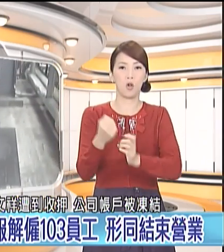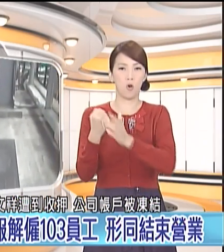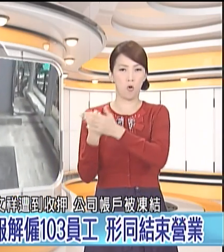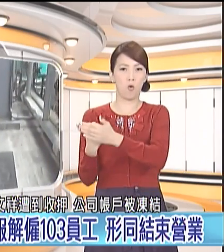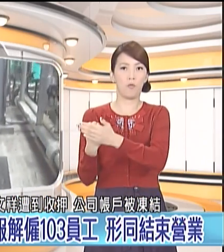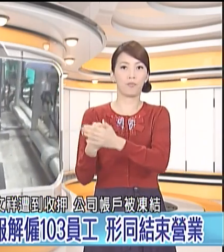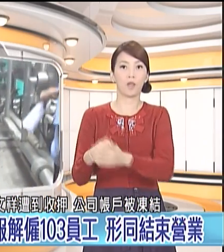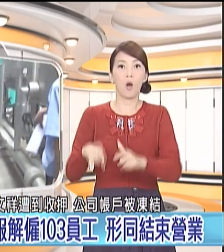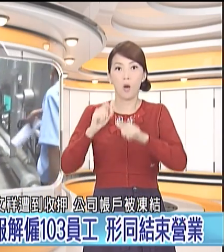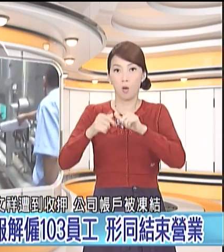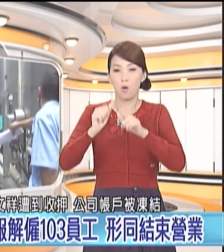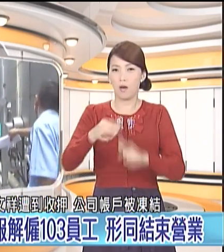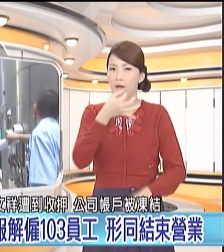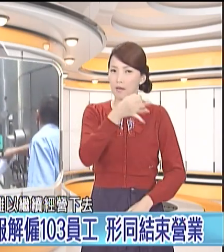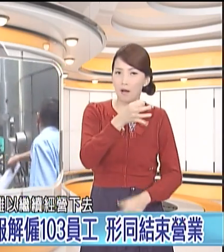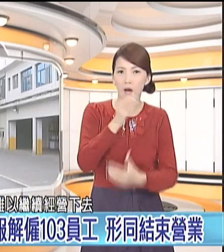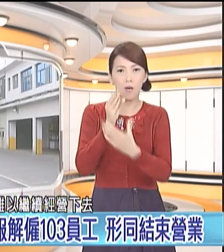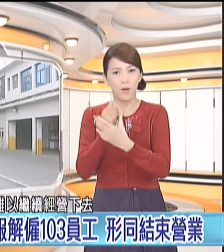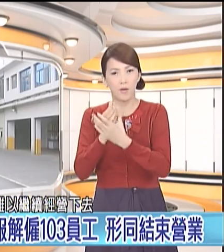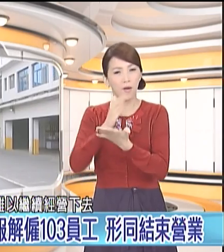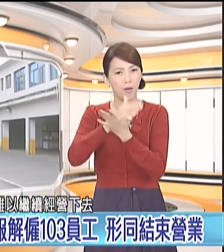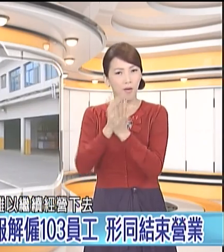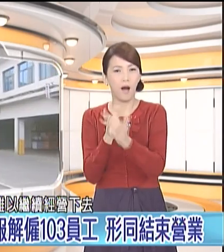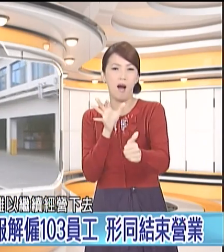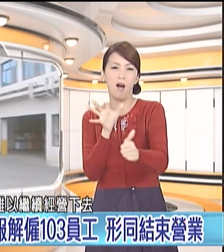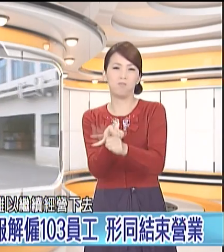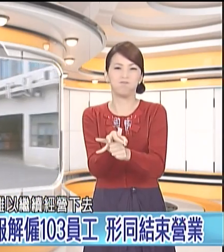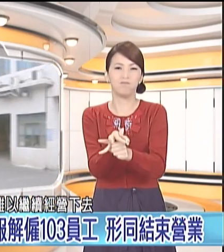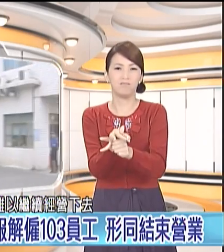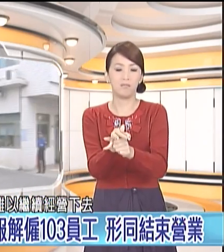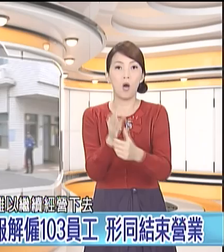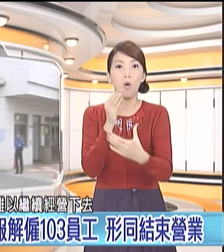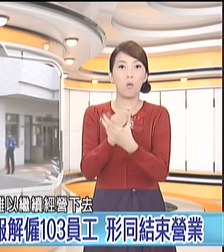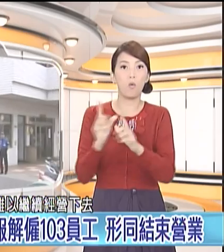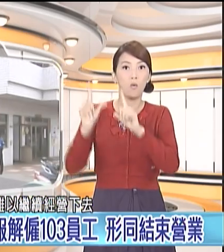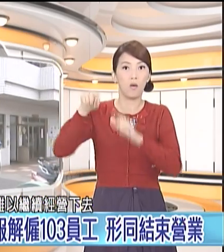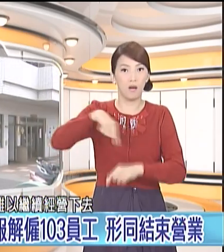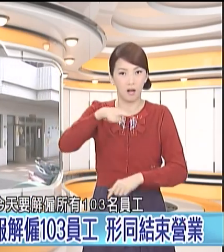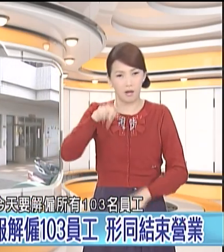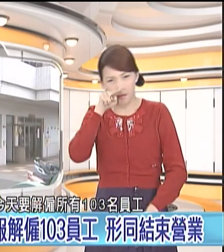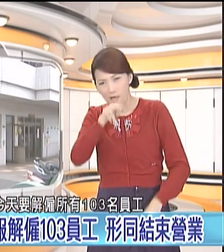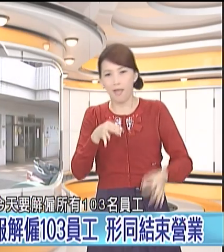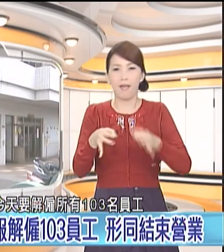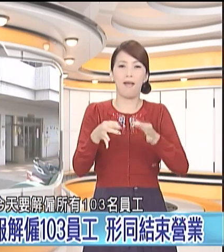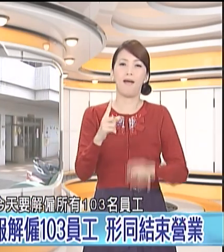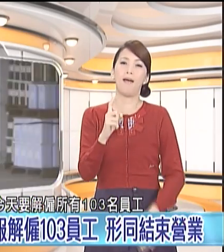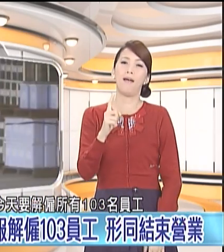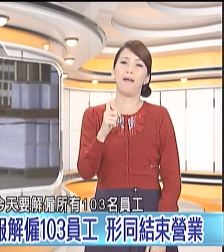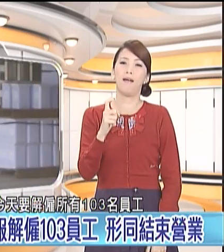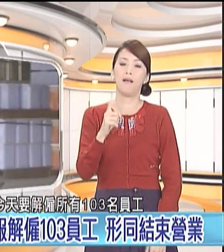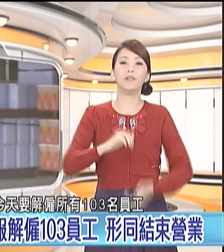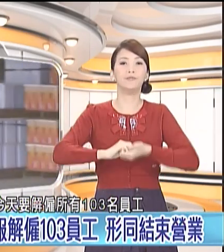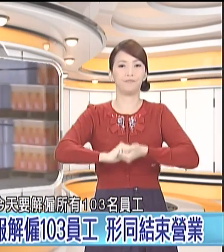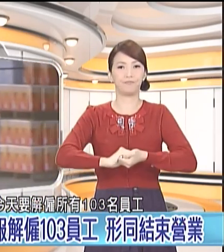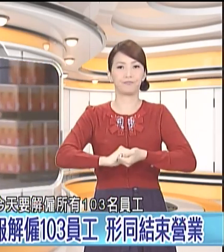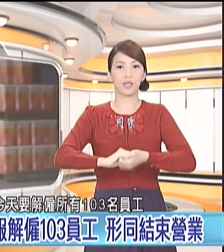冻结，股东眼见难以继续经营下去，因此决定今天要解雇所